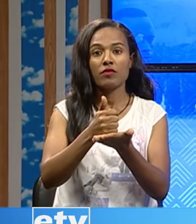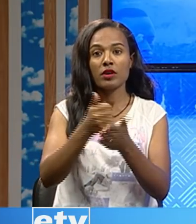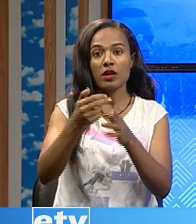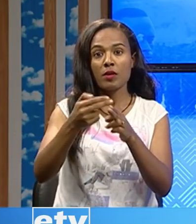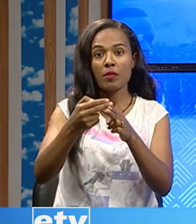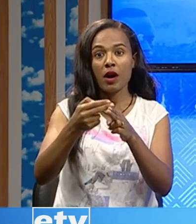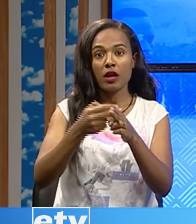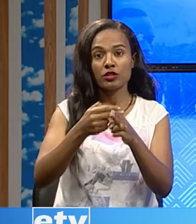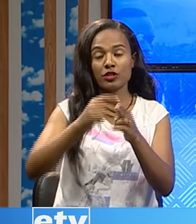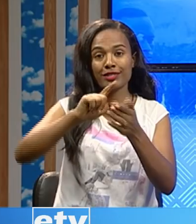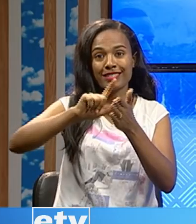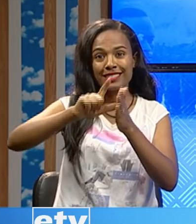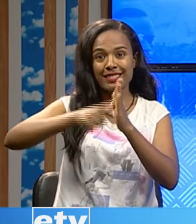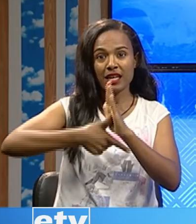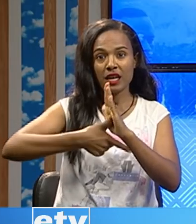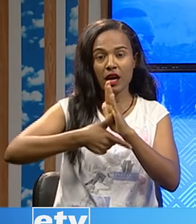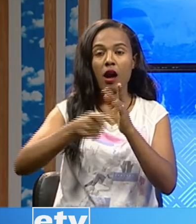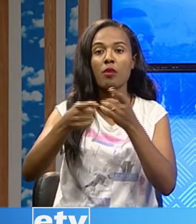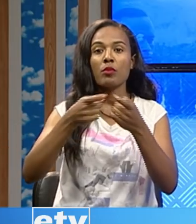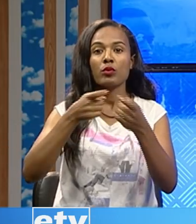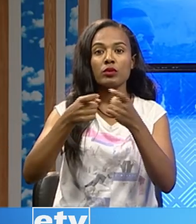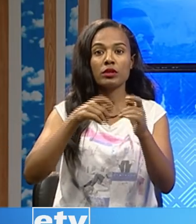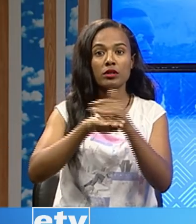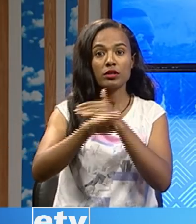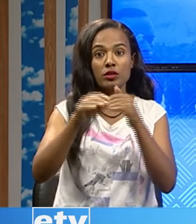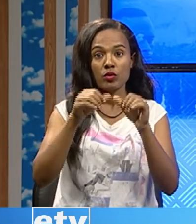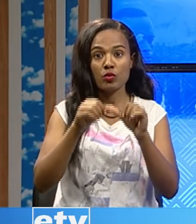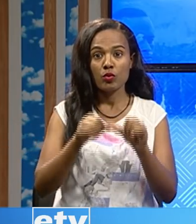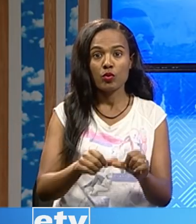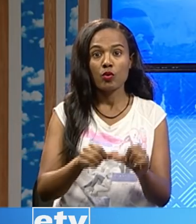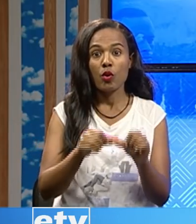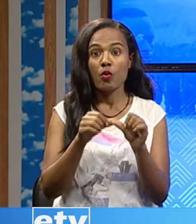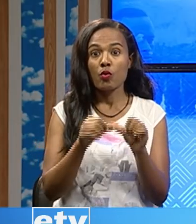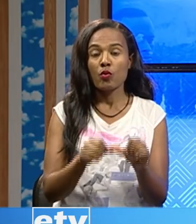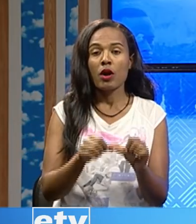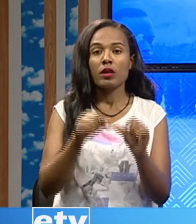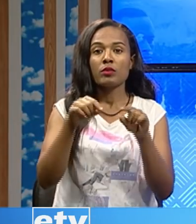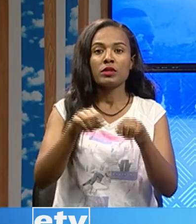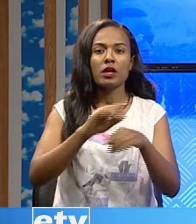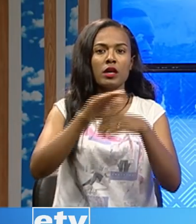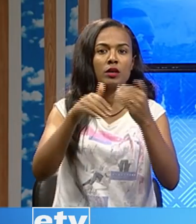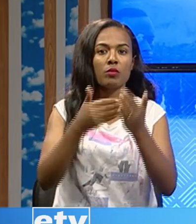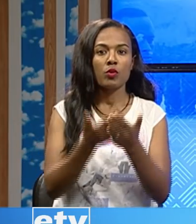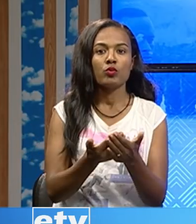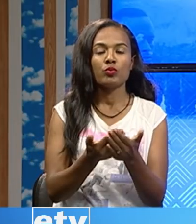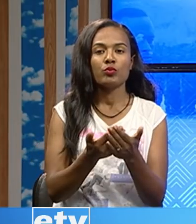በአጭር ደቂቃዎች ቁጥጥር ስር ውሏል። ዛሬ በሁሉም